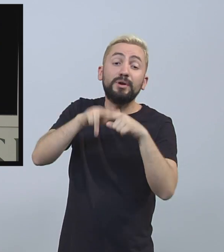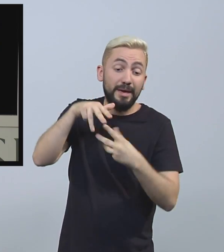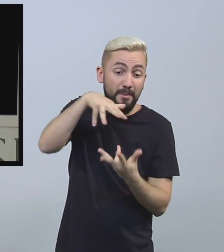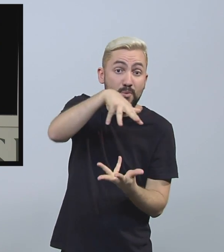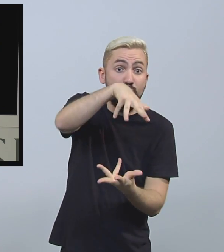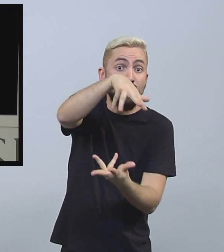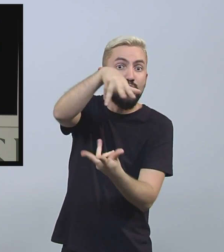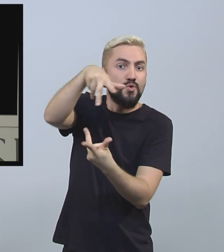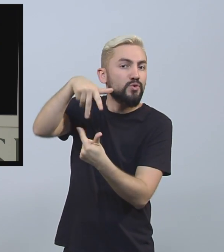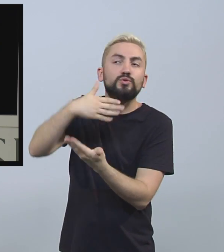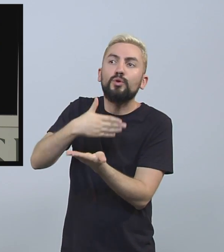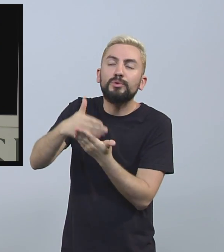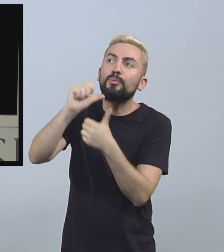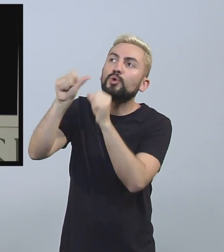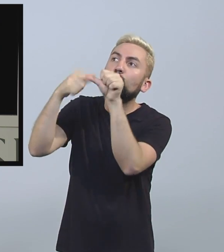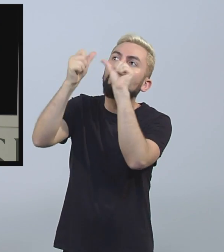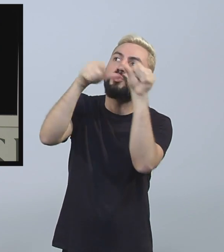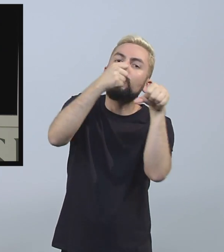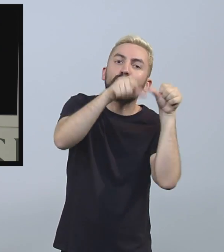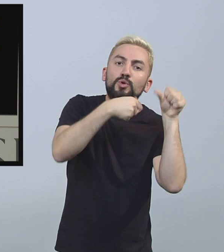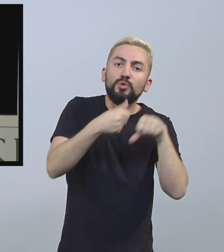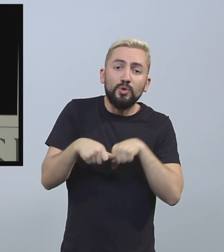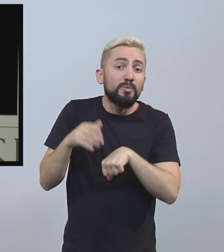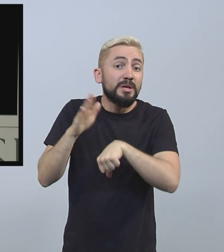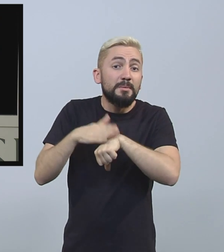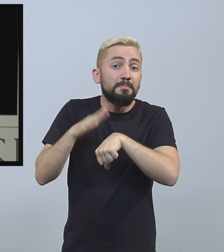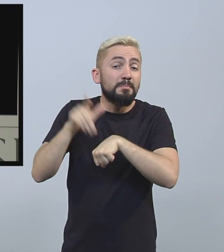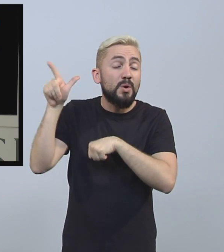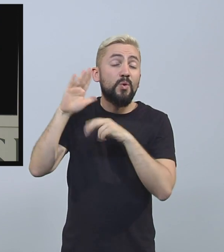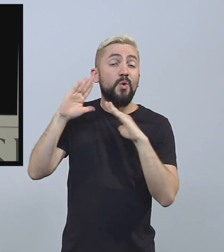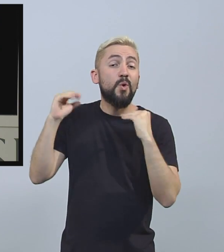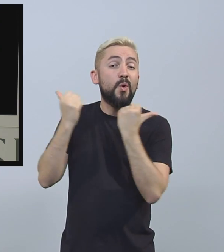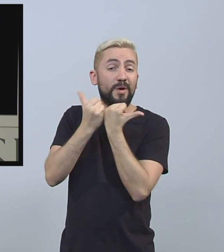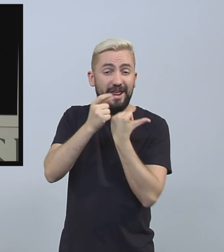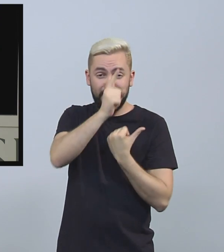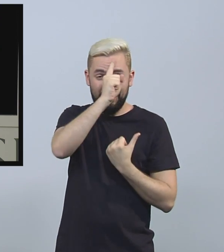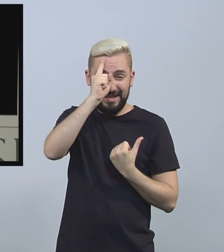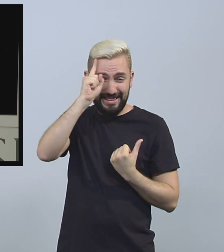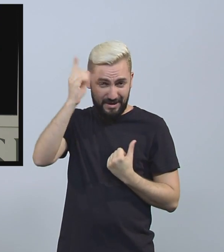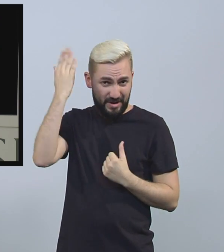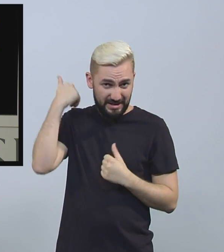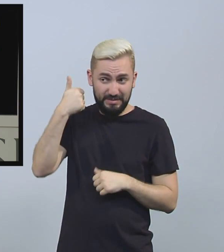mundial iniciado pelo Congresso de Milão em